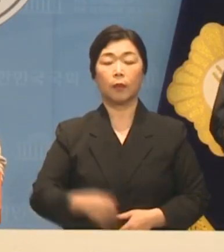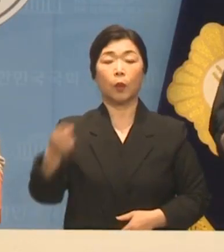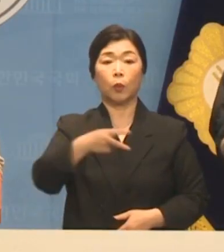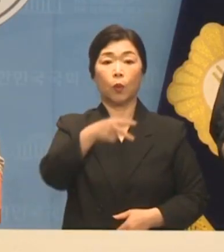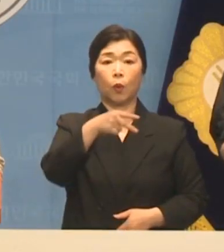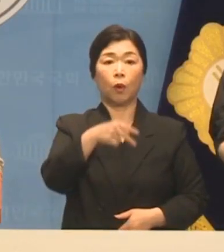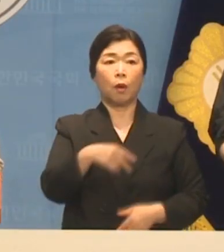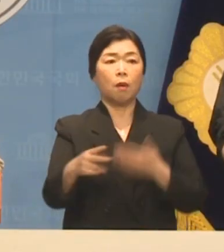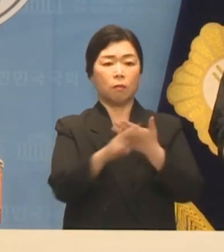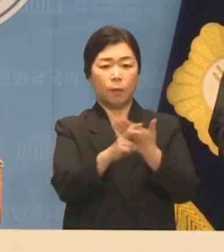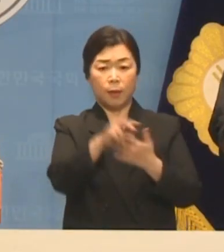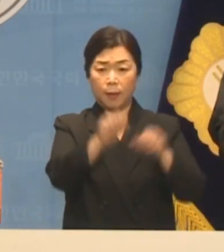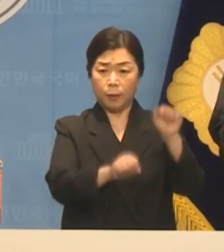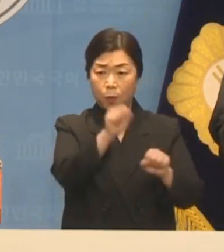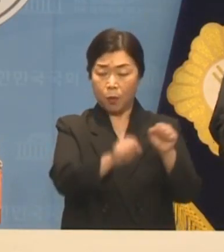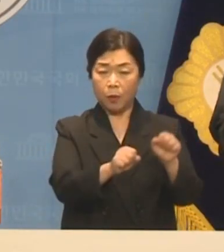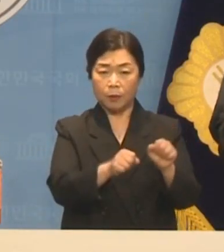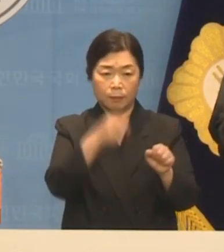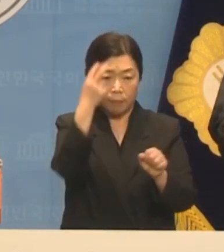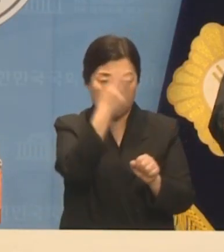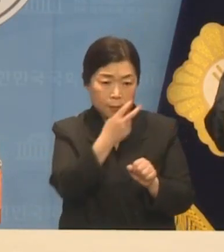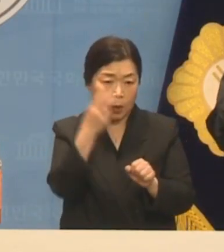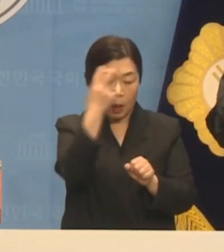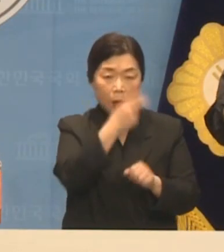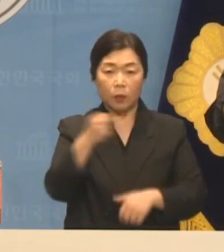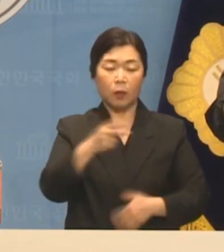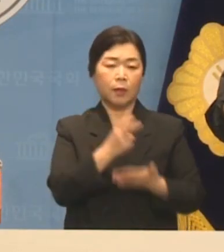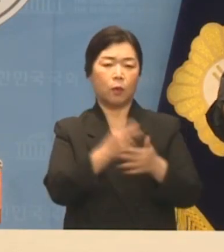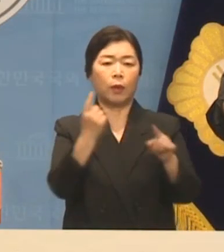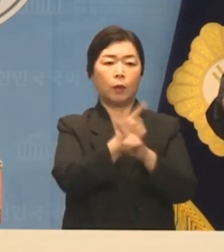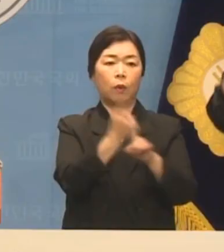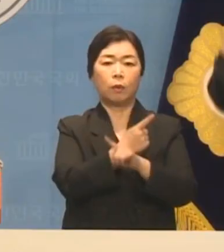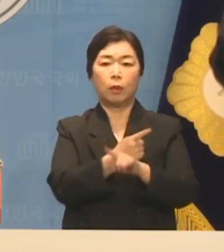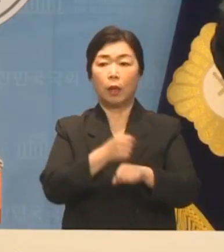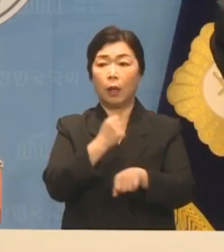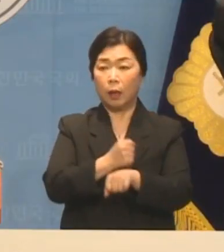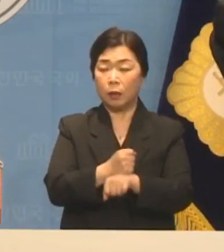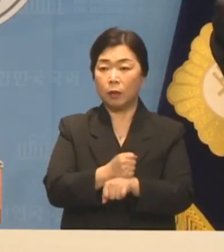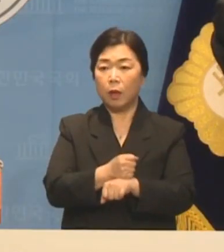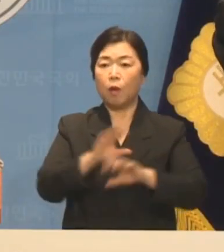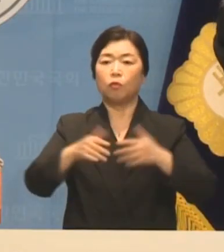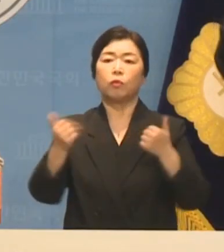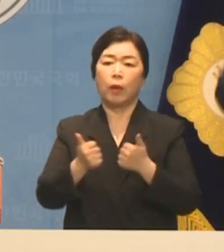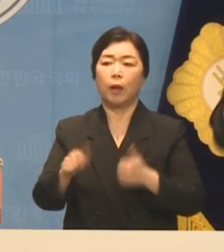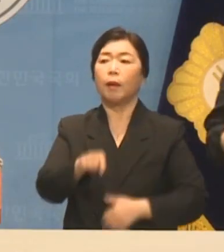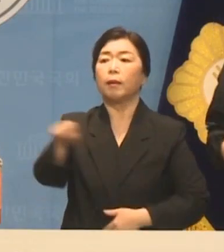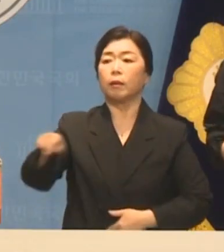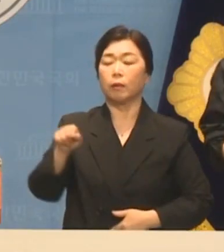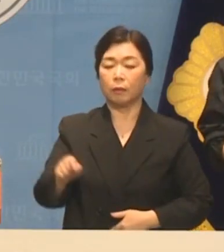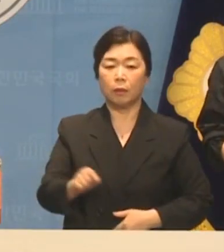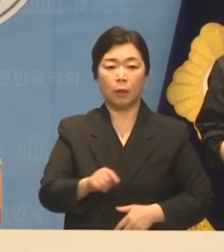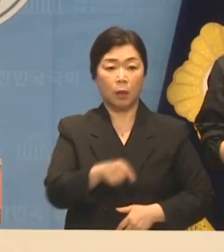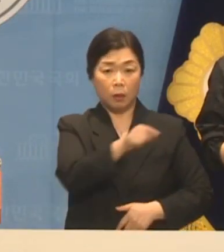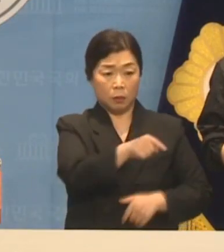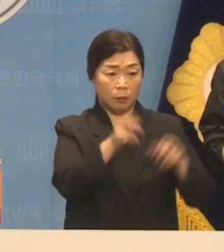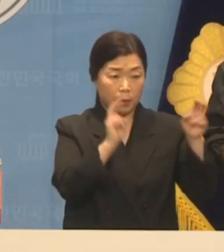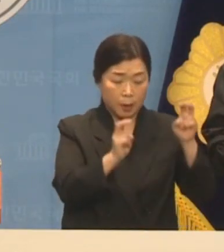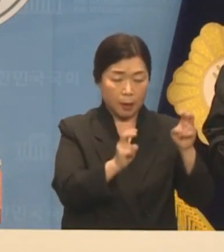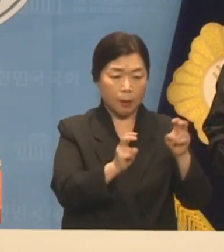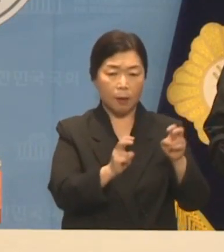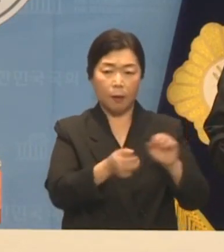쿠팡의 불법적인 행태를 감시하고 제도 개선에 나서주신 국회에서 쿠팡이